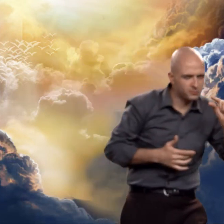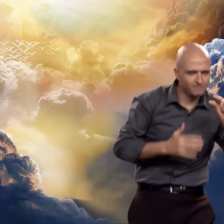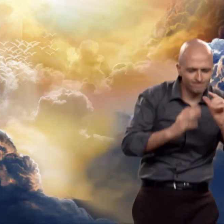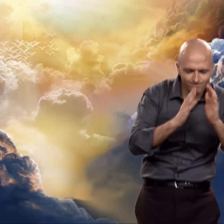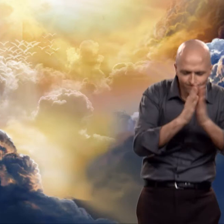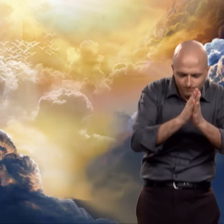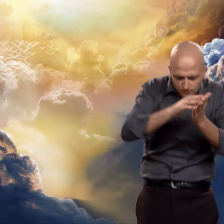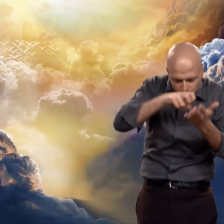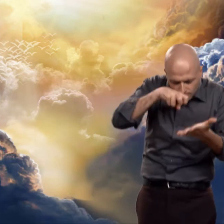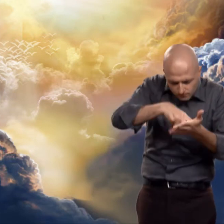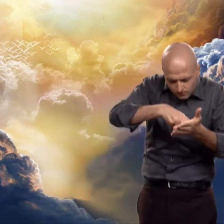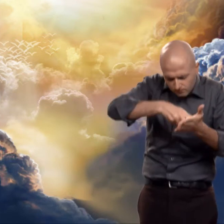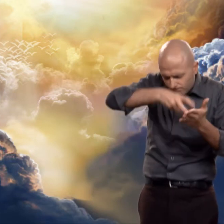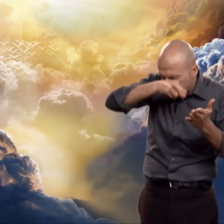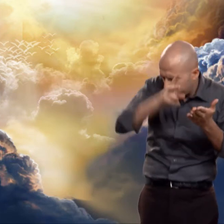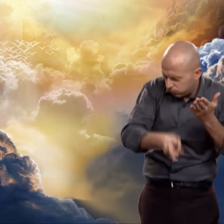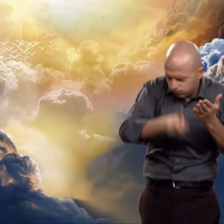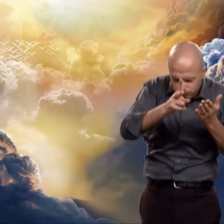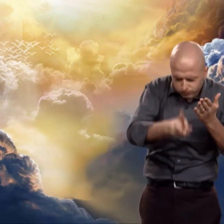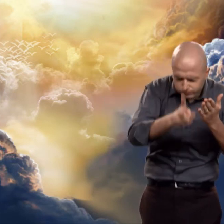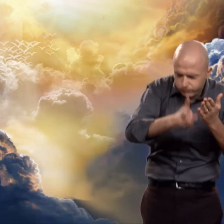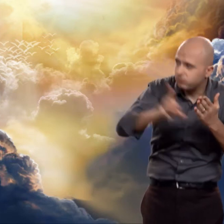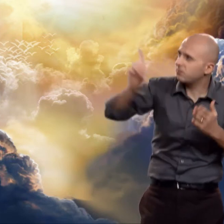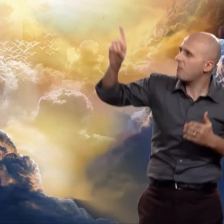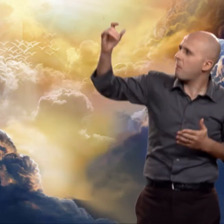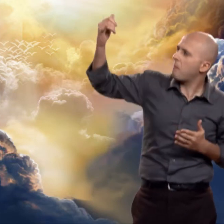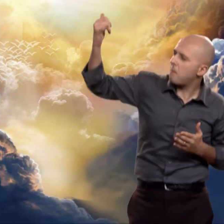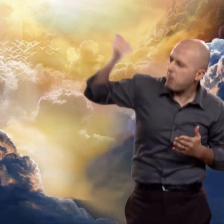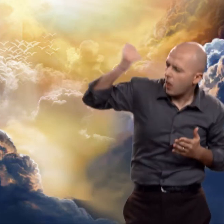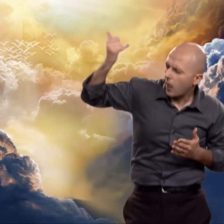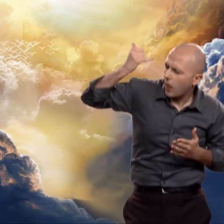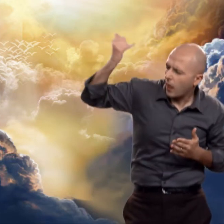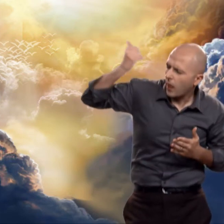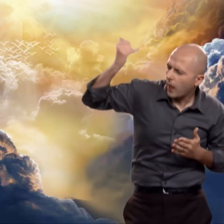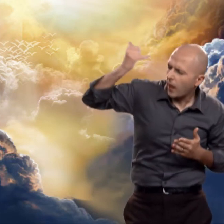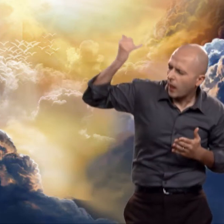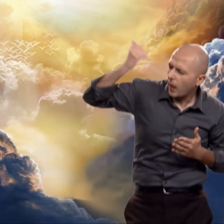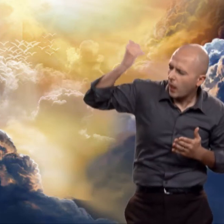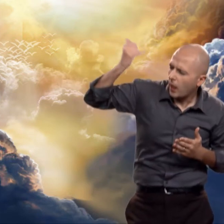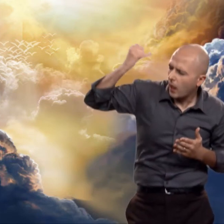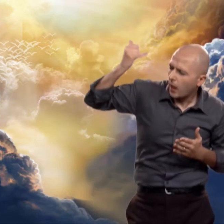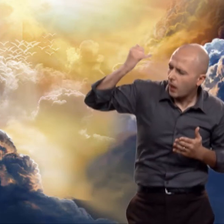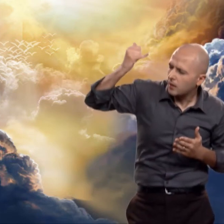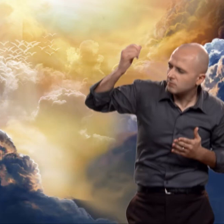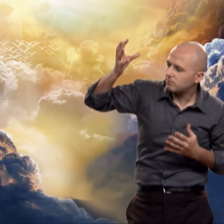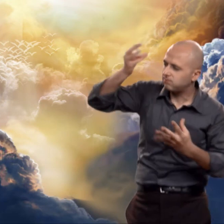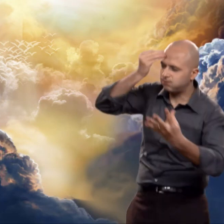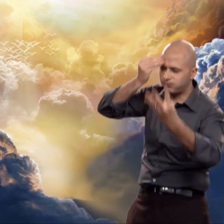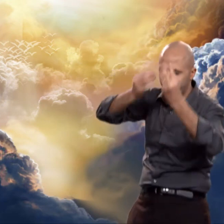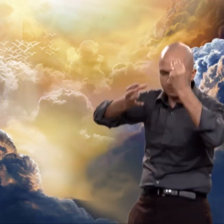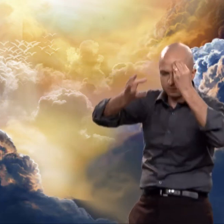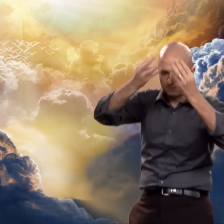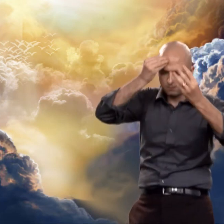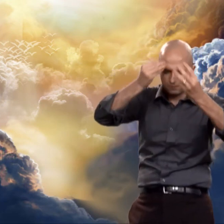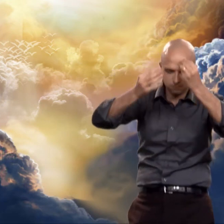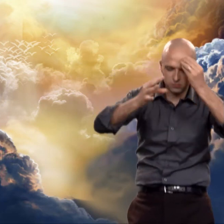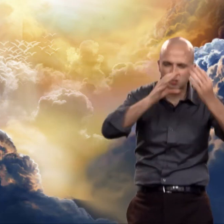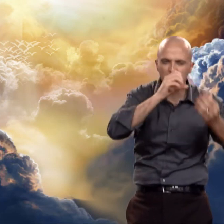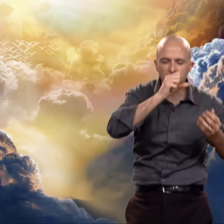insubordinados, hereges ou facciosos. Aqueles exemplos de santidade e inabalável integridade despertam coragem nos